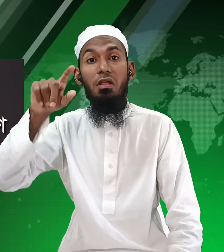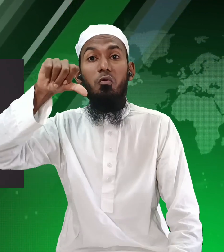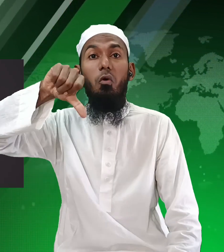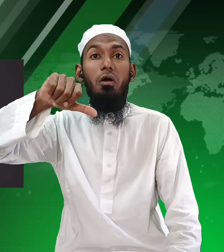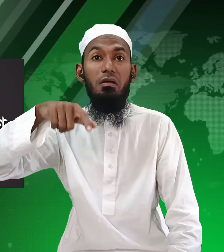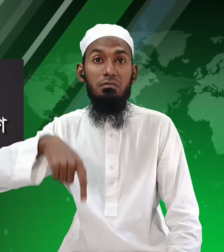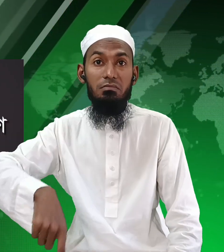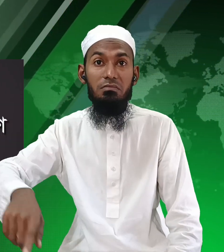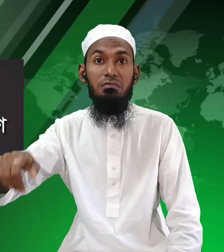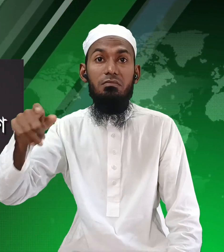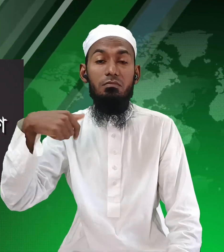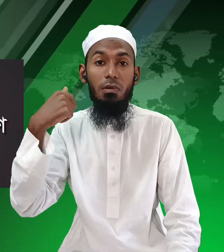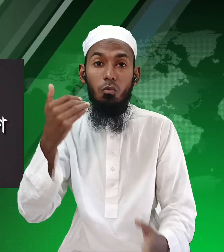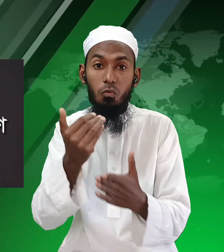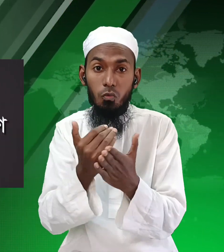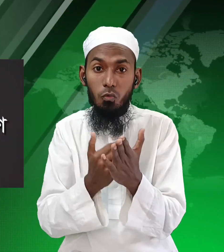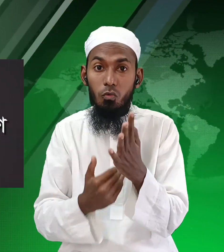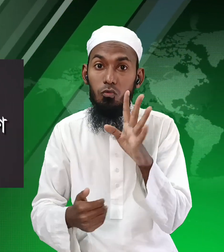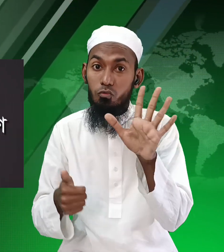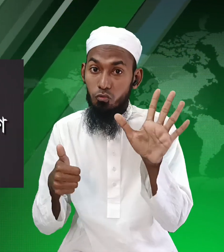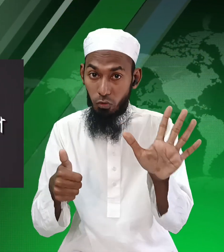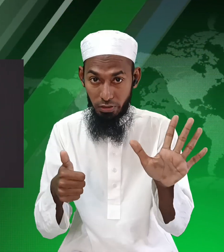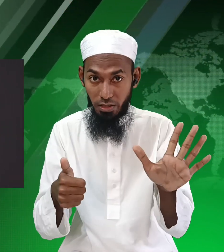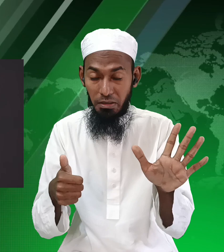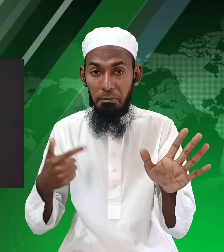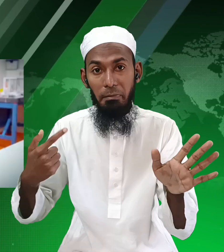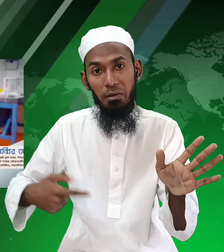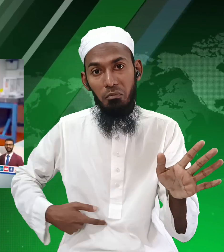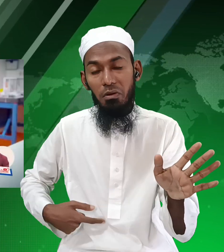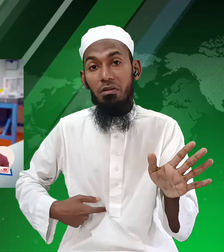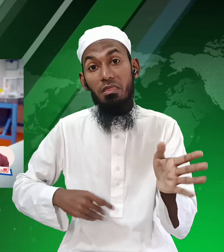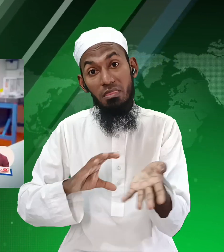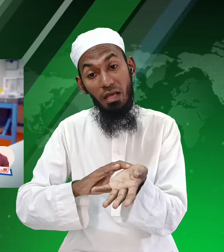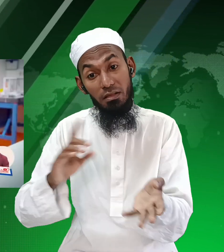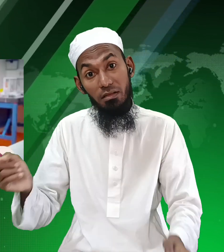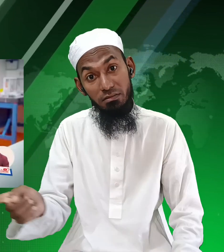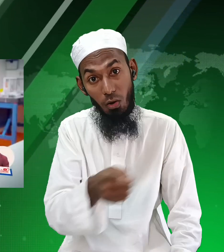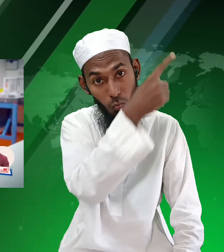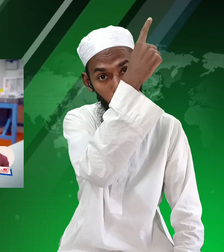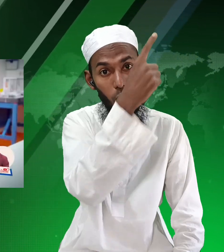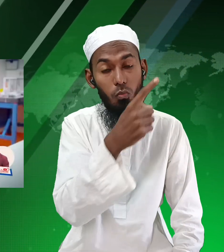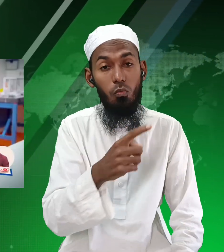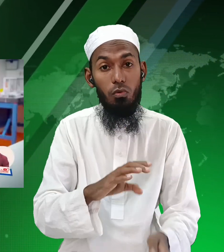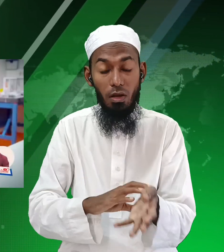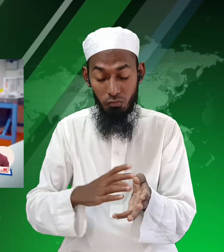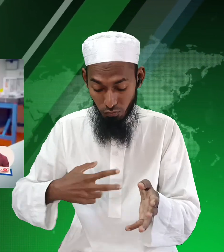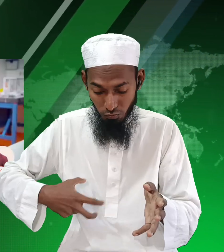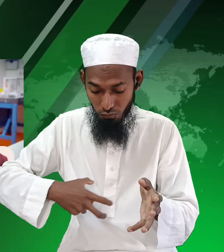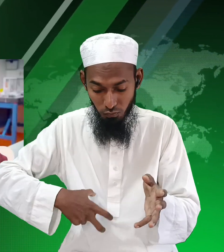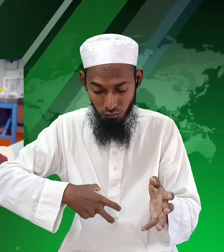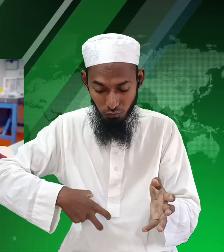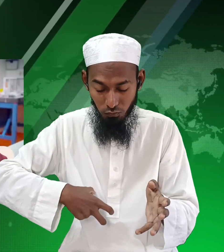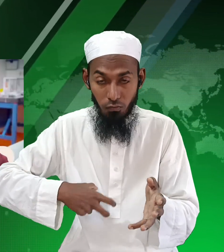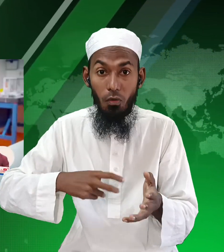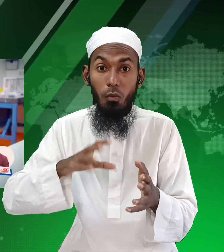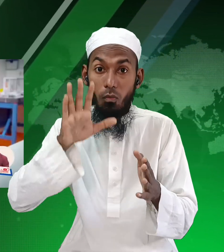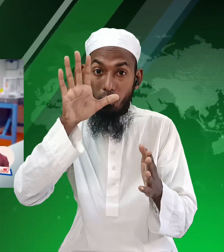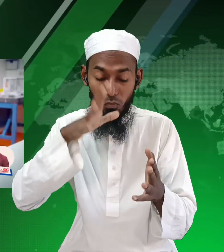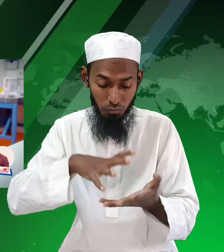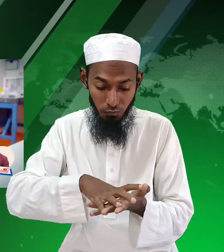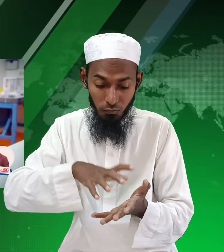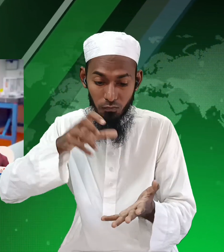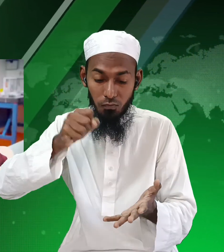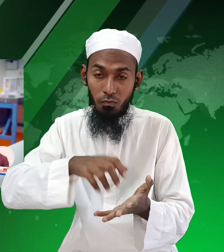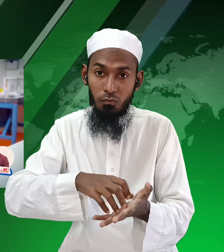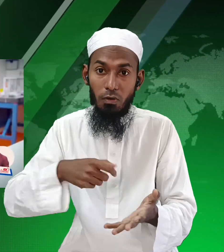লক্ষণ বলবো, যে লক্ষণগুলি যদি আপনার মধ্যে থাকে তাহলে আপনি ডাক্তারের শরণাপন্ন হবেন এবং ডায়াগনোসিস করে নিশ্চিত হবেন যে আপনার মধ্যে কিডনি রোগ